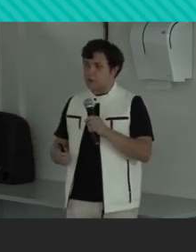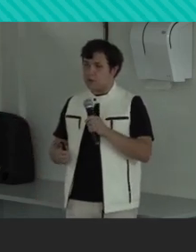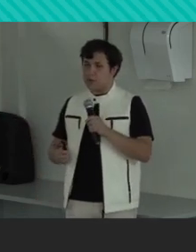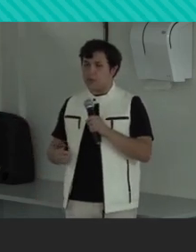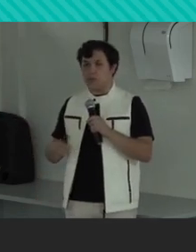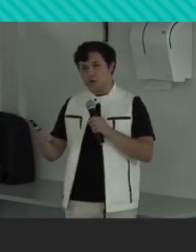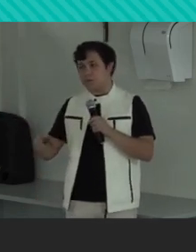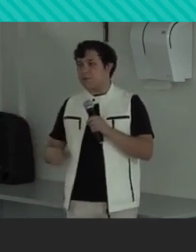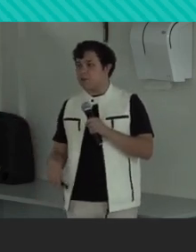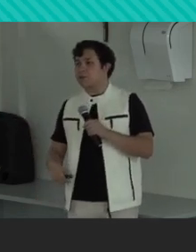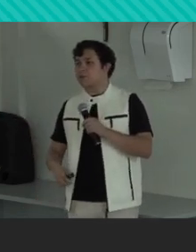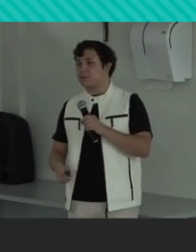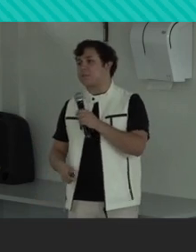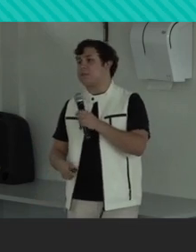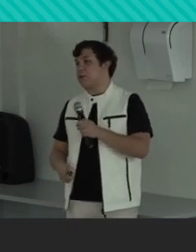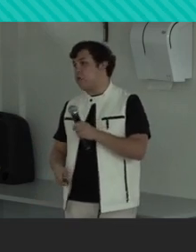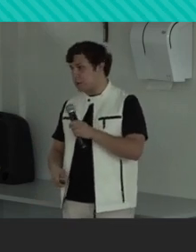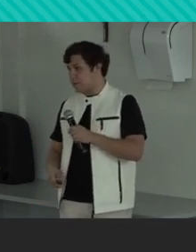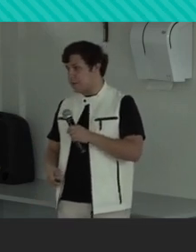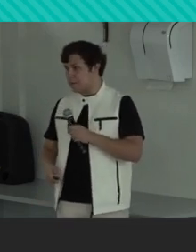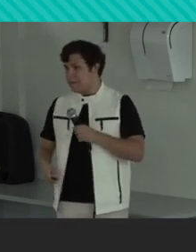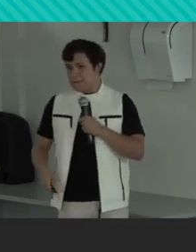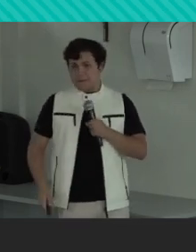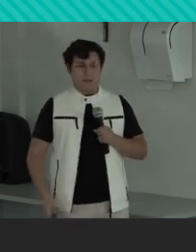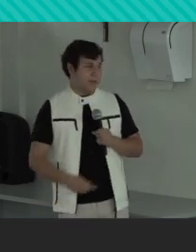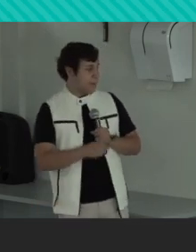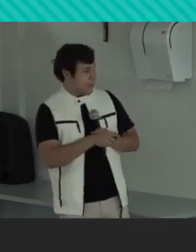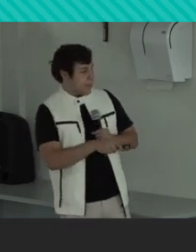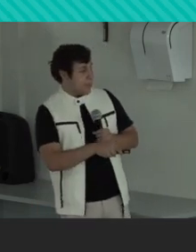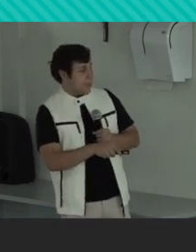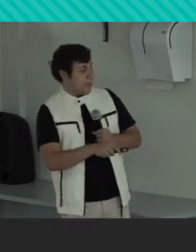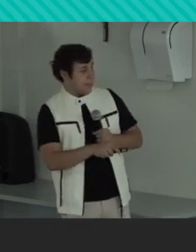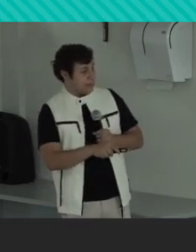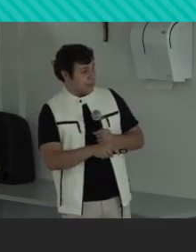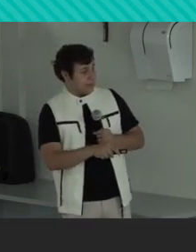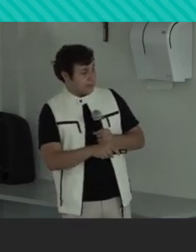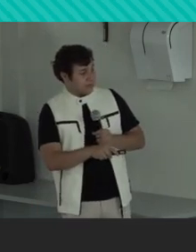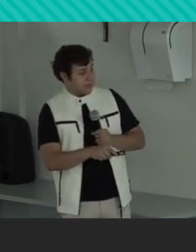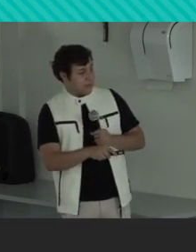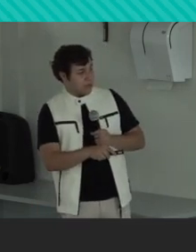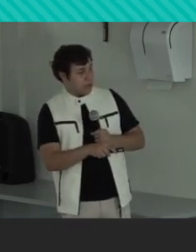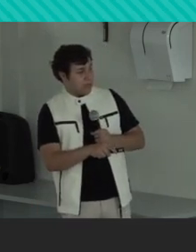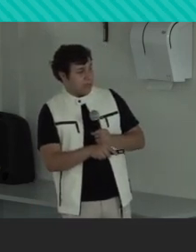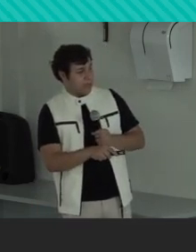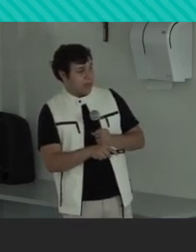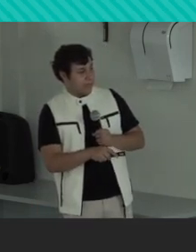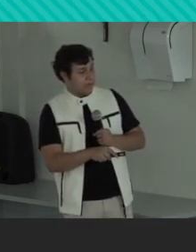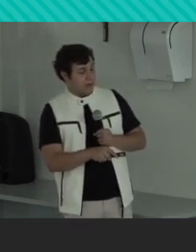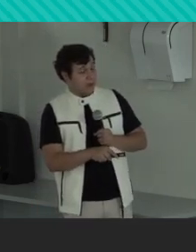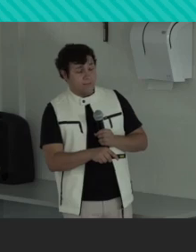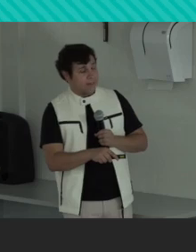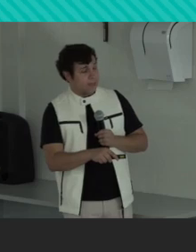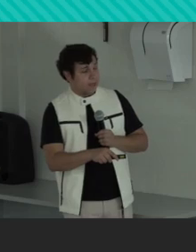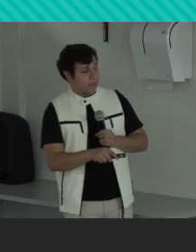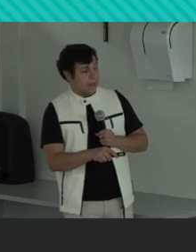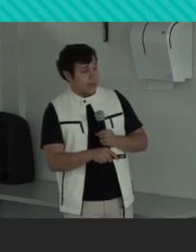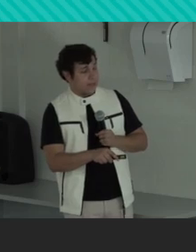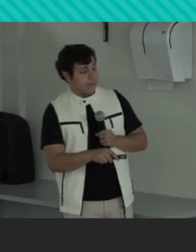de inclusión a personas con discapacidad auditiva. ¿Okay? Y el 23 de septiembre, ¿por qué? Porque es el aniversario de la